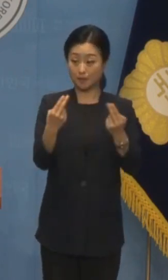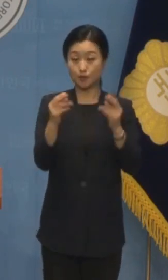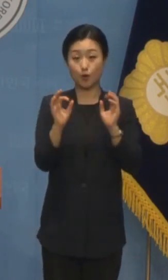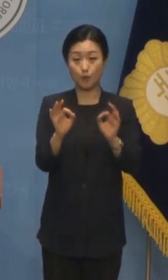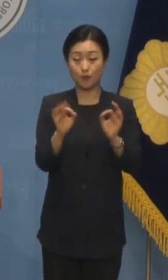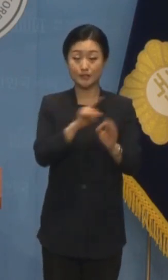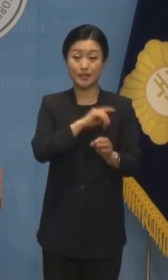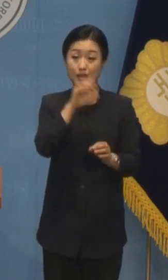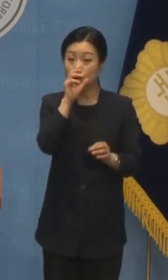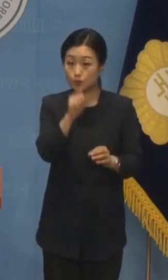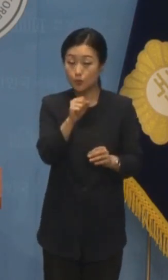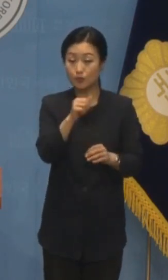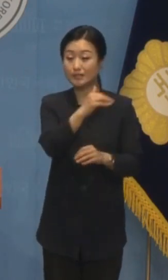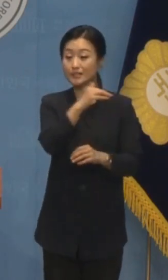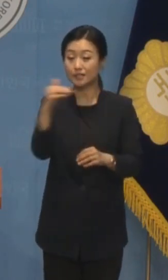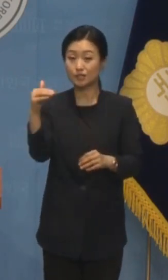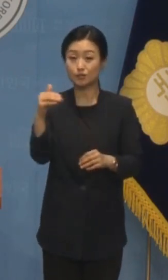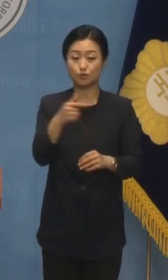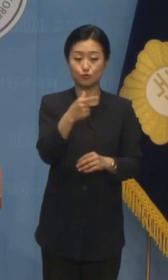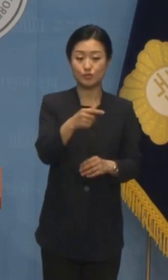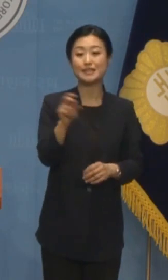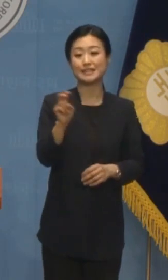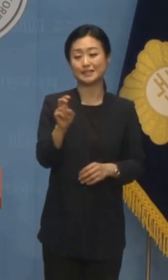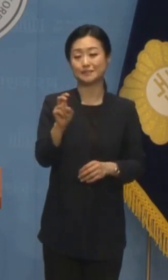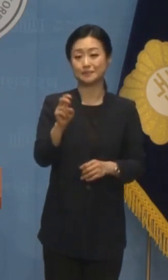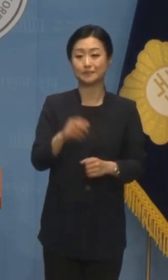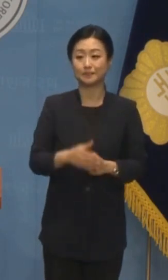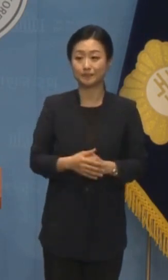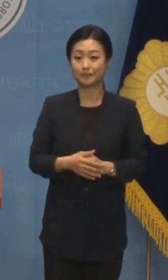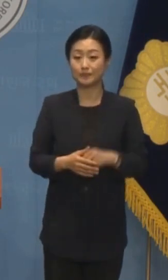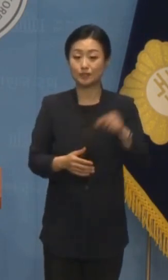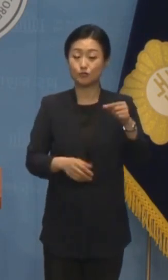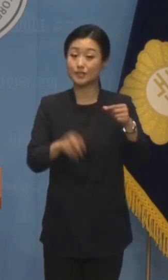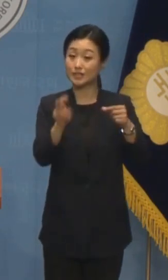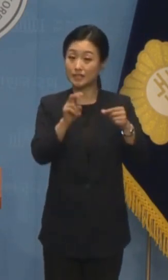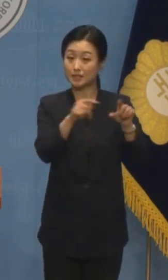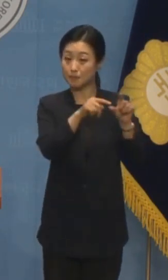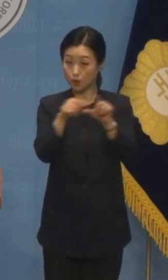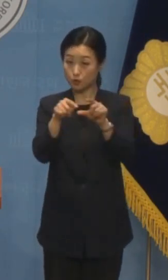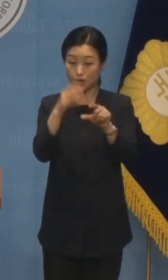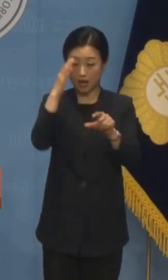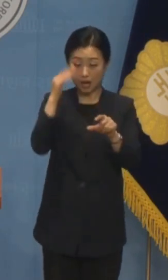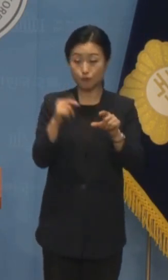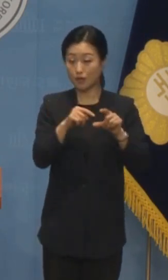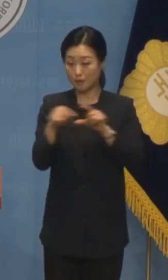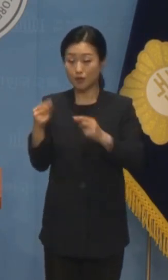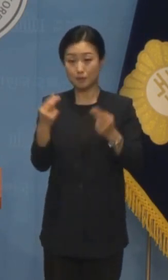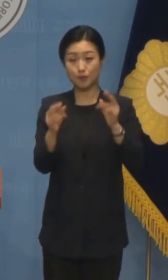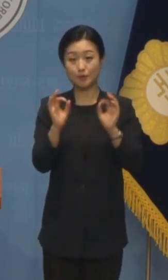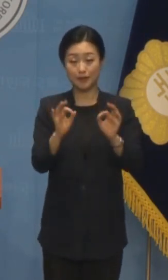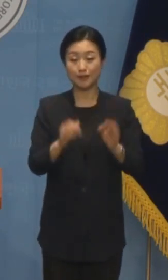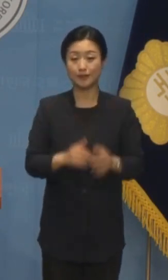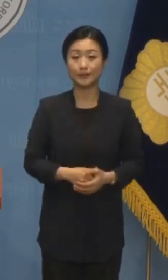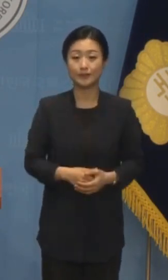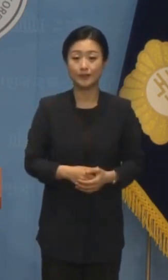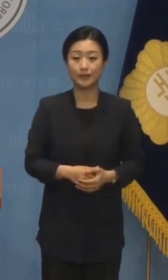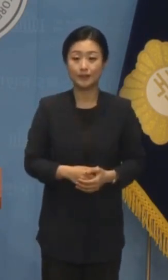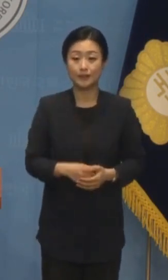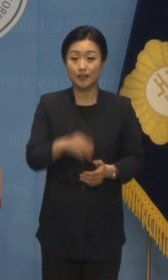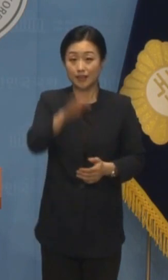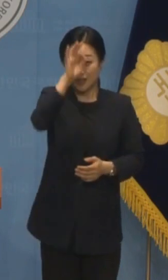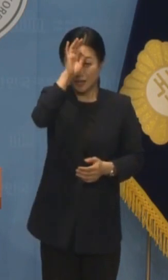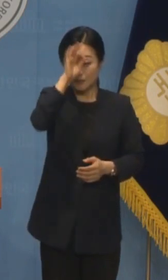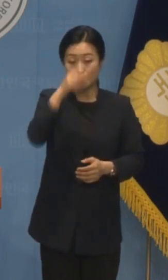비교하기에 가장 적합한 집단이 저는 G20으로 판단하기 때문에 G20 평균과 대한민국을 비교해 보겠습니다.